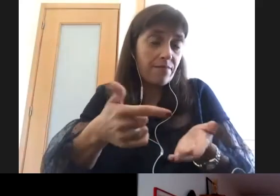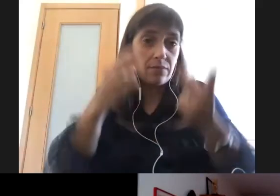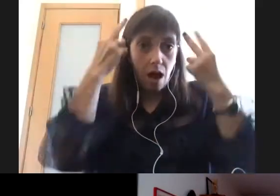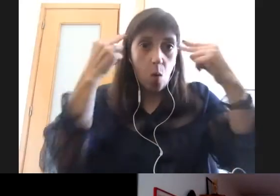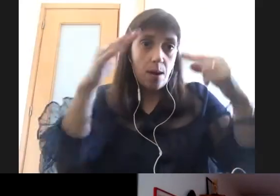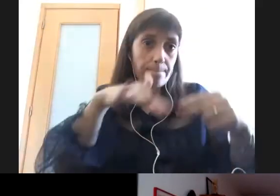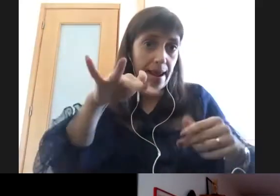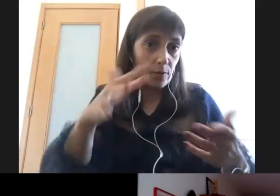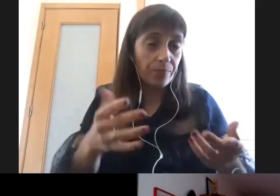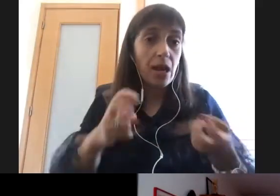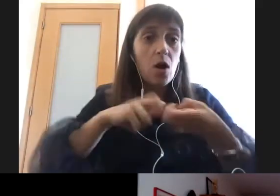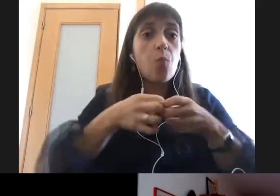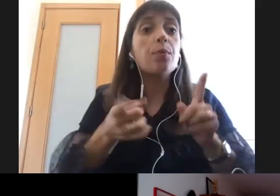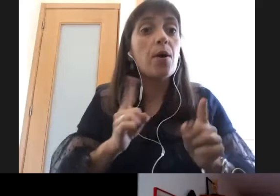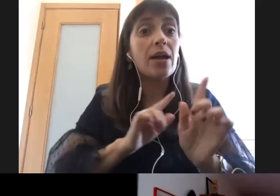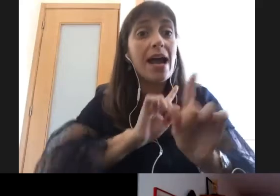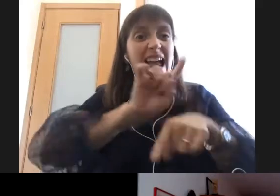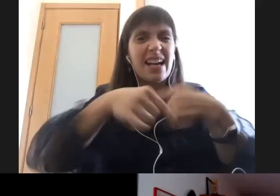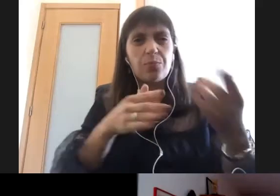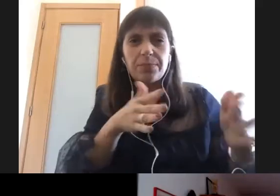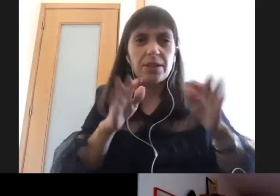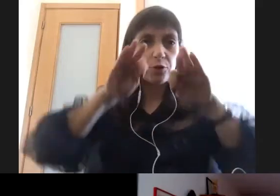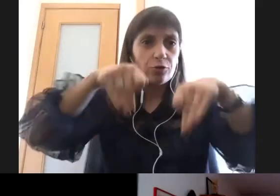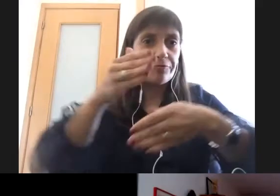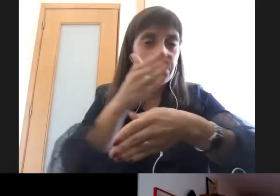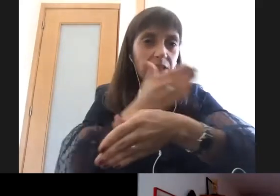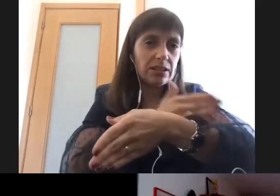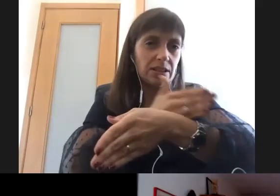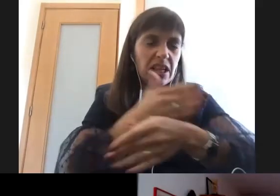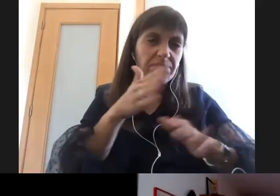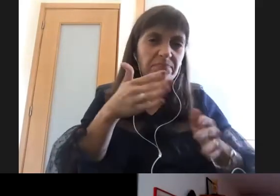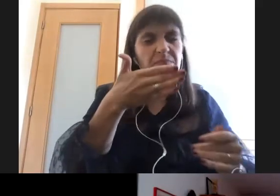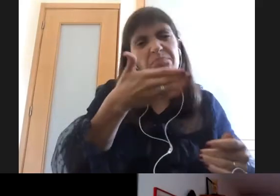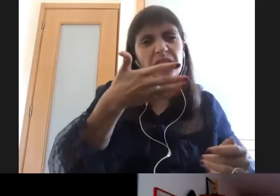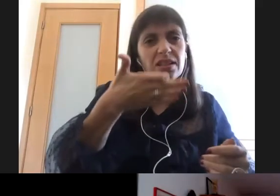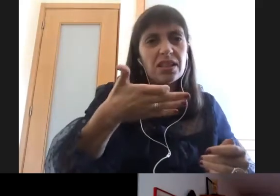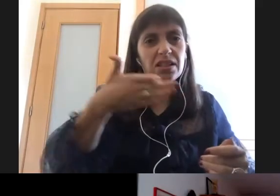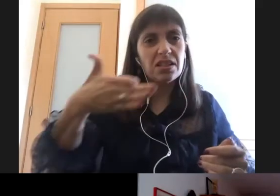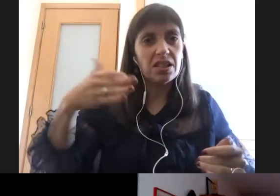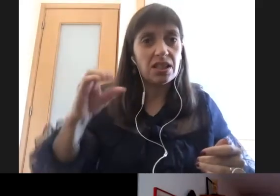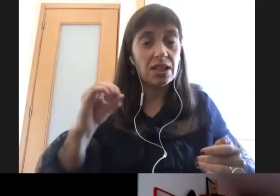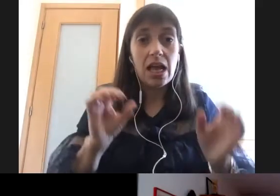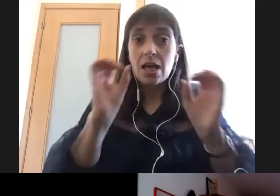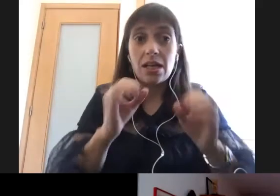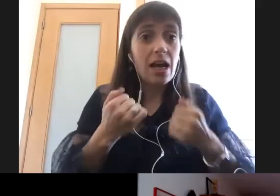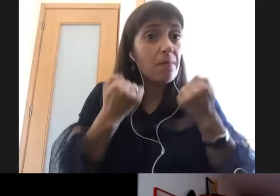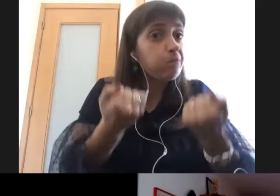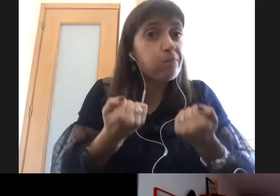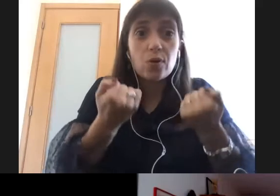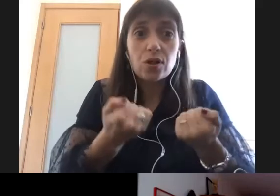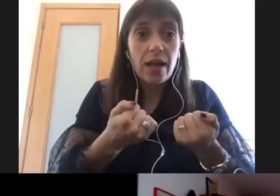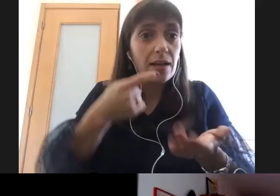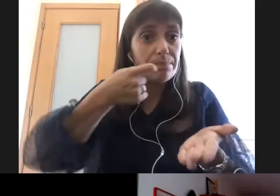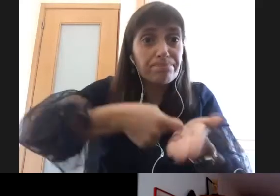O problema é que, a partir do final da década de 1770, ninguém consegue mais cobrar imposto e